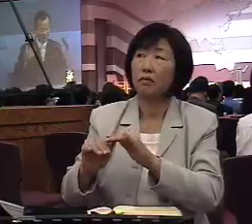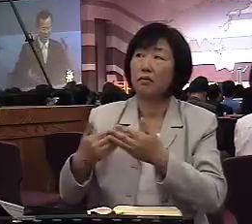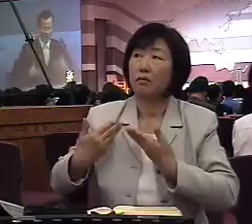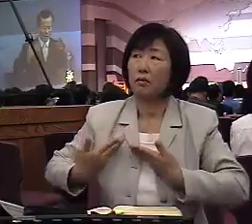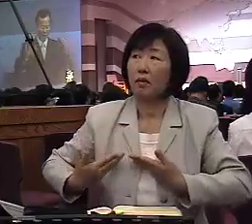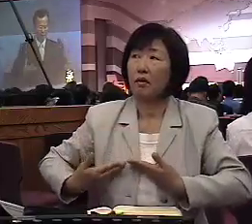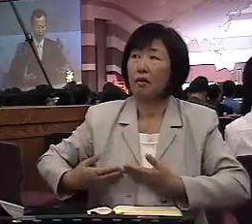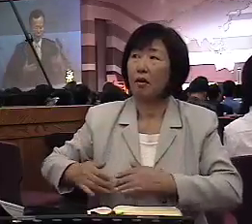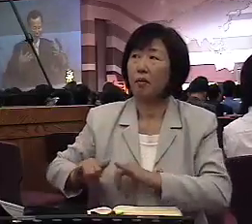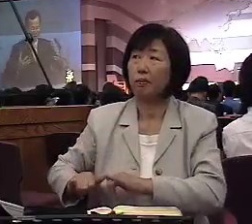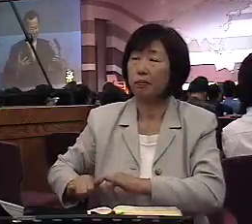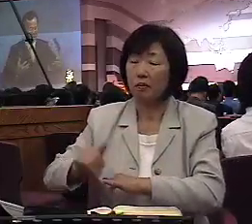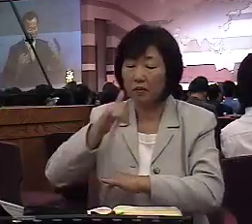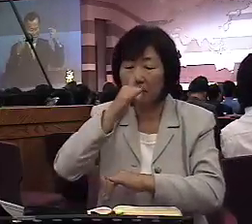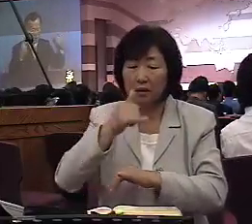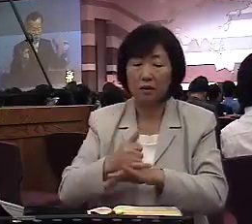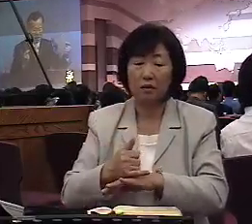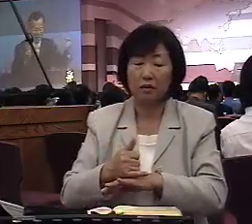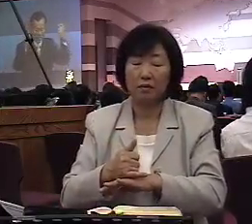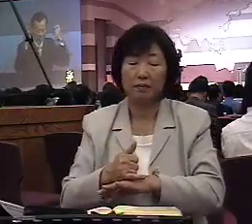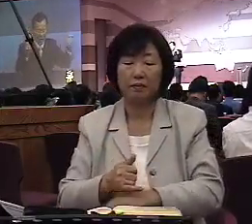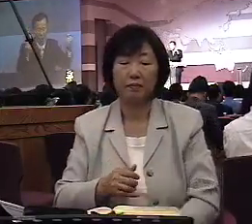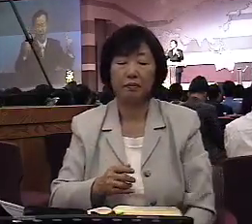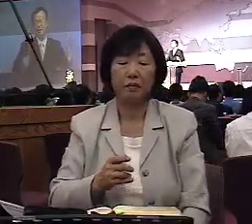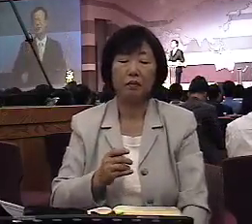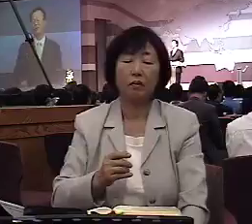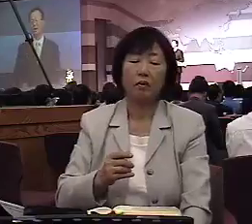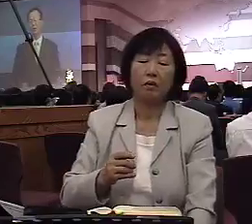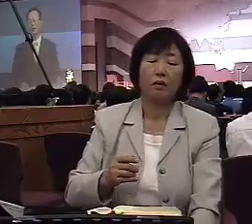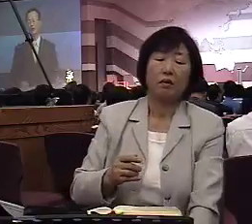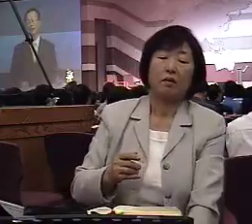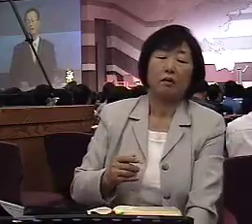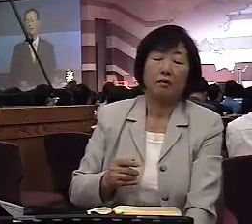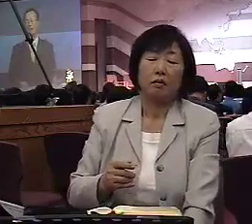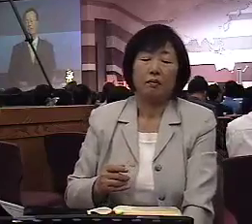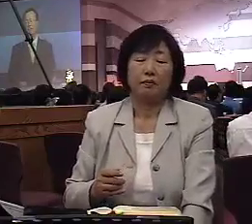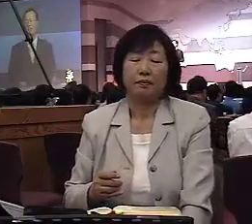그 사이언스가 과학이 말하는 이너시아, 탄력이라는 거예요.